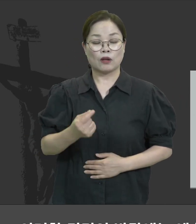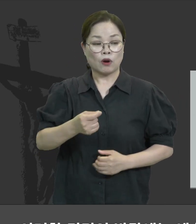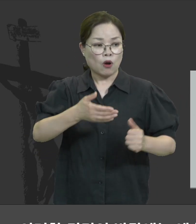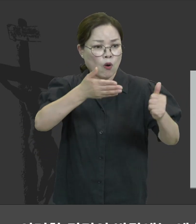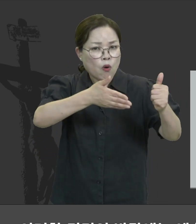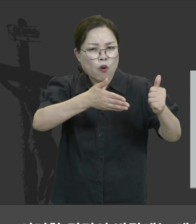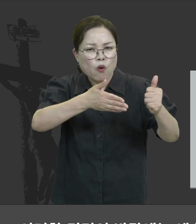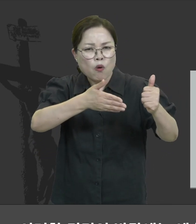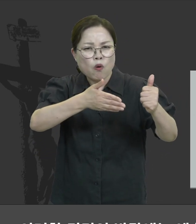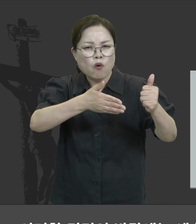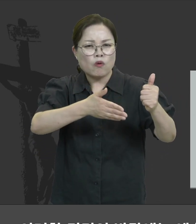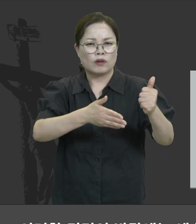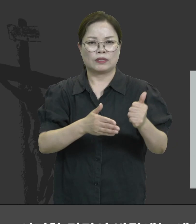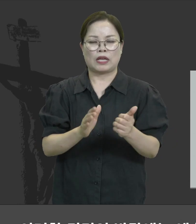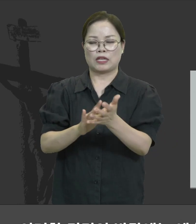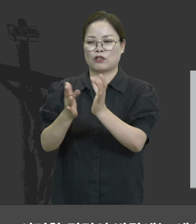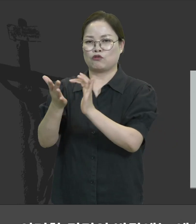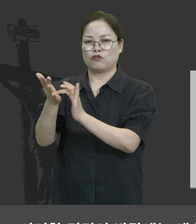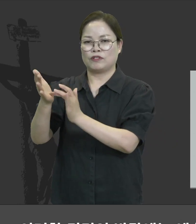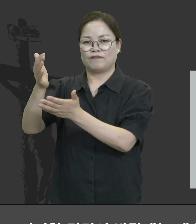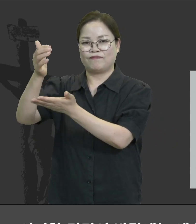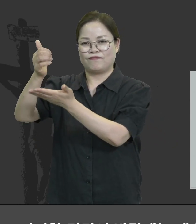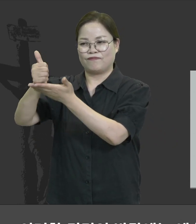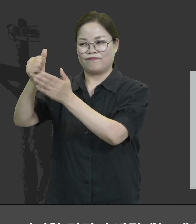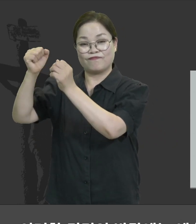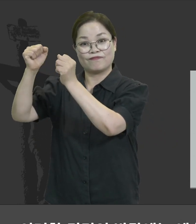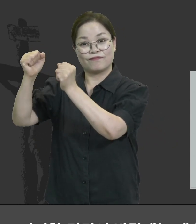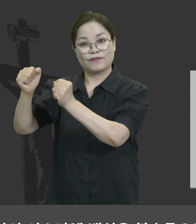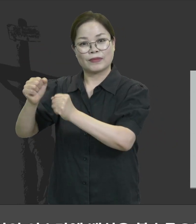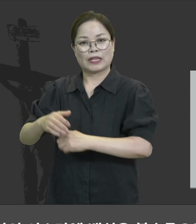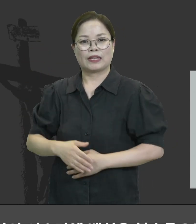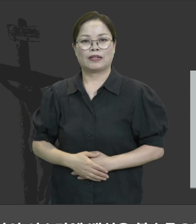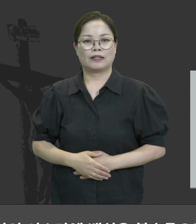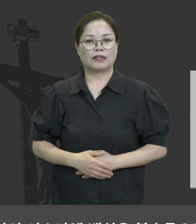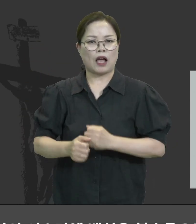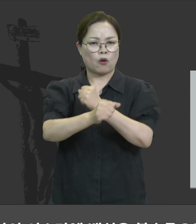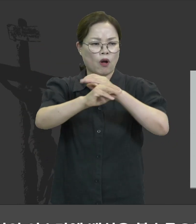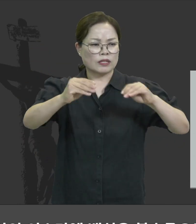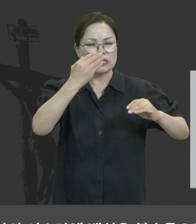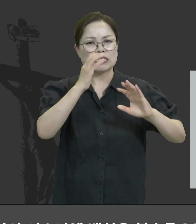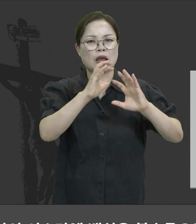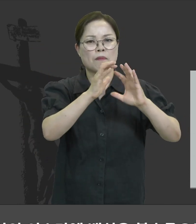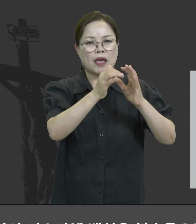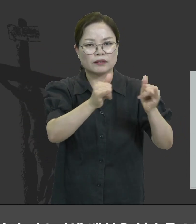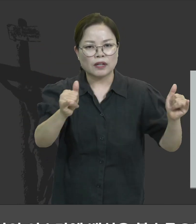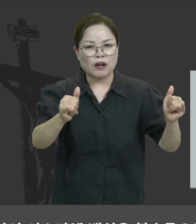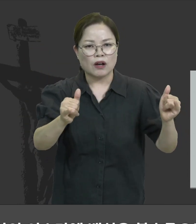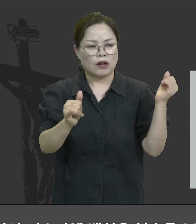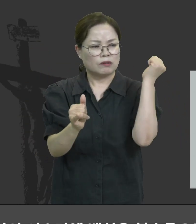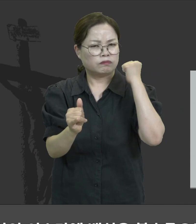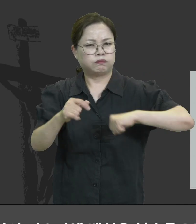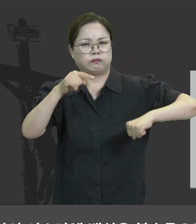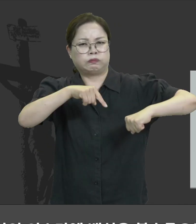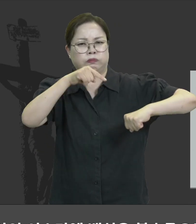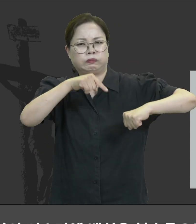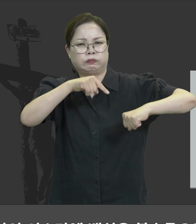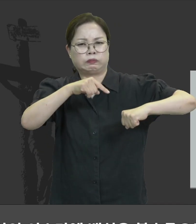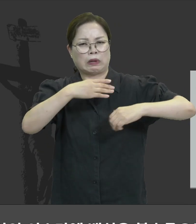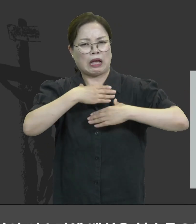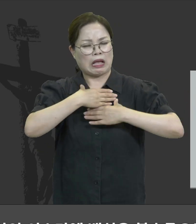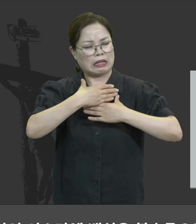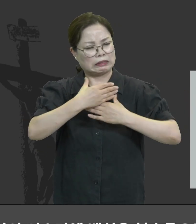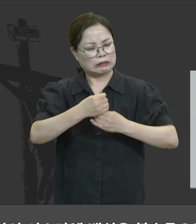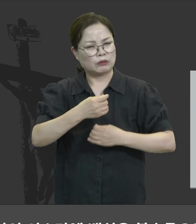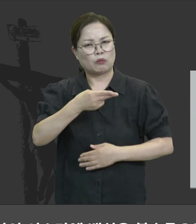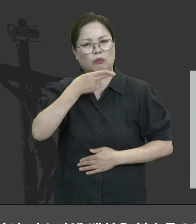이러한 권면의 바탕에는 예수 그리스도가 계십니다. 광야의 이스라엘 백성은 불순종으로 인해 안식에